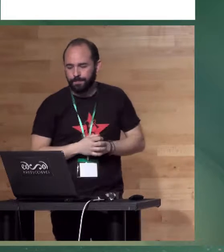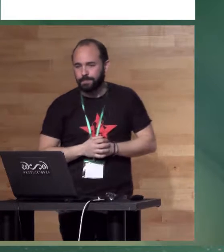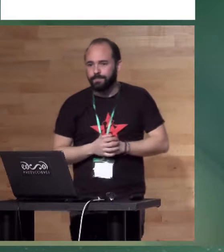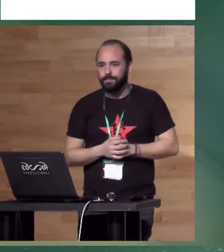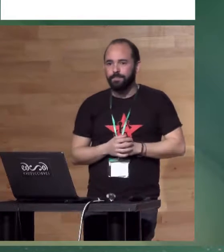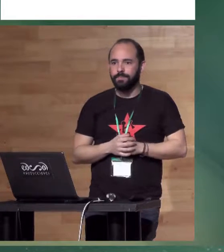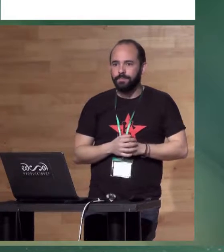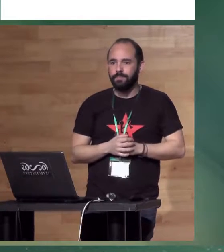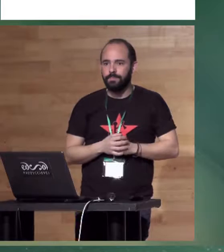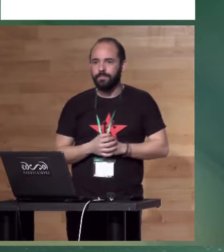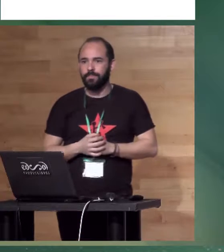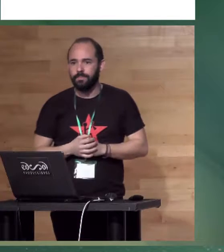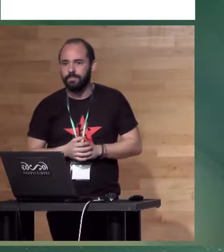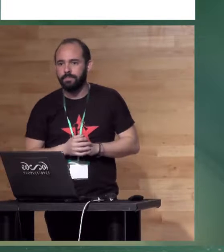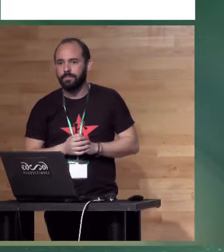natural. Vale.